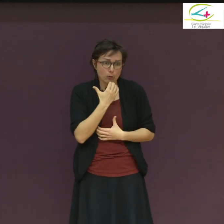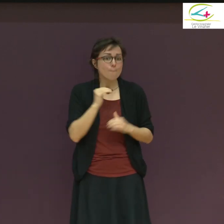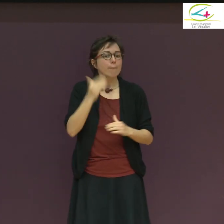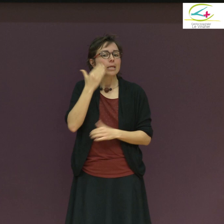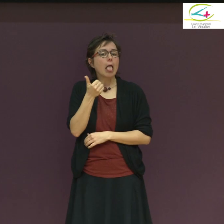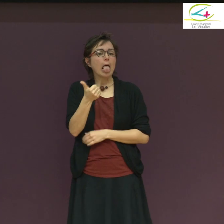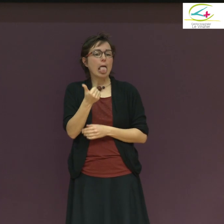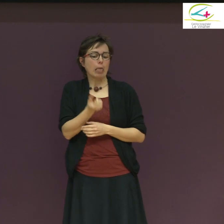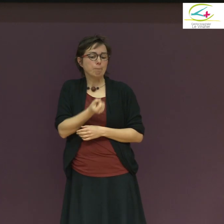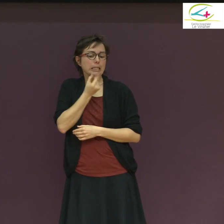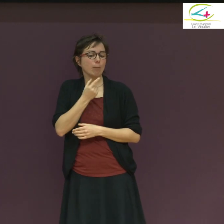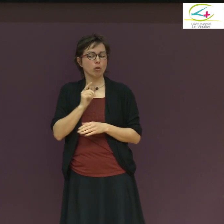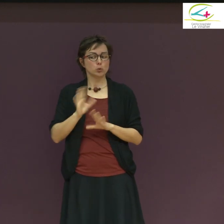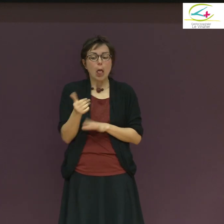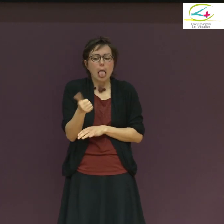cachet.